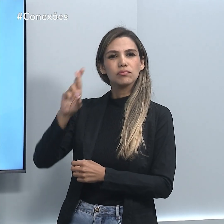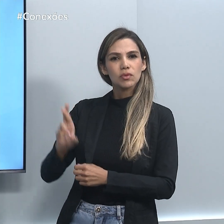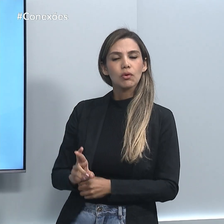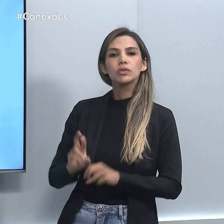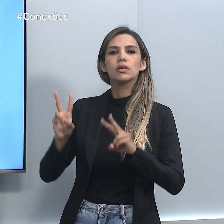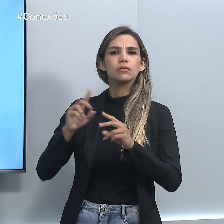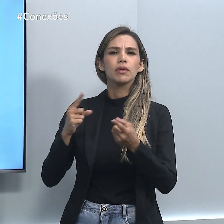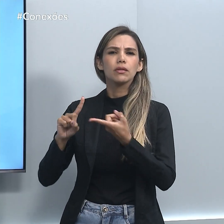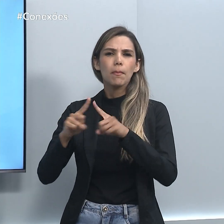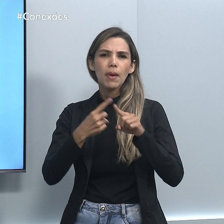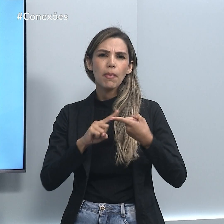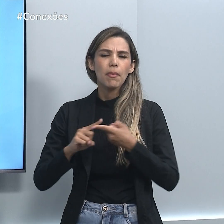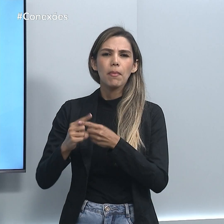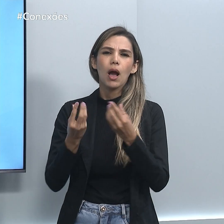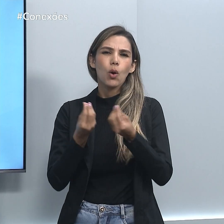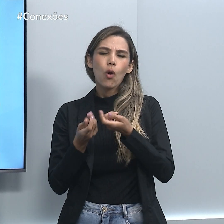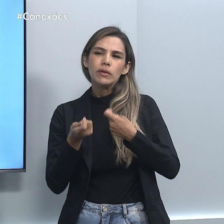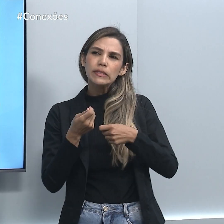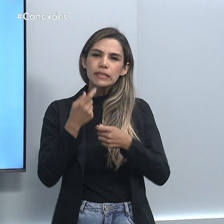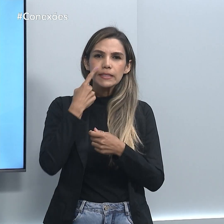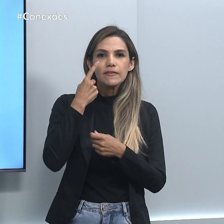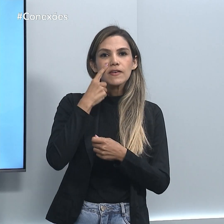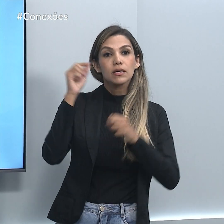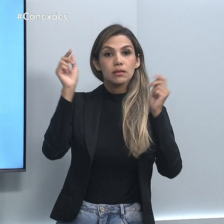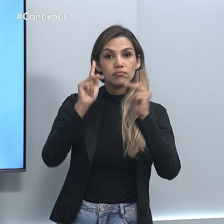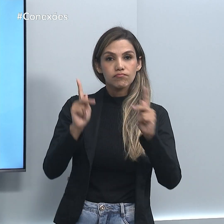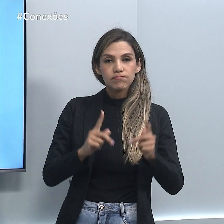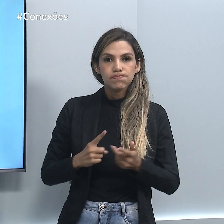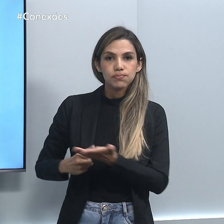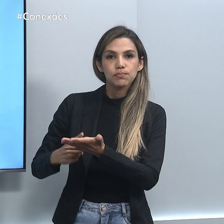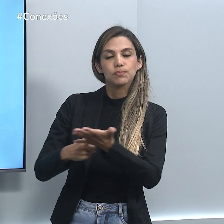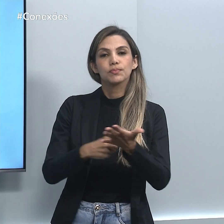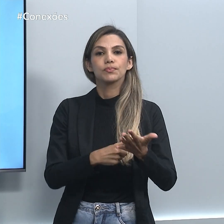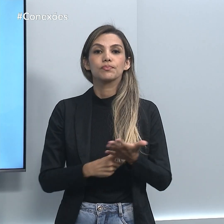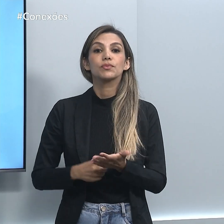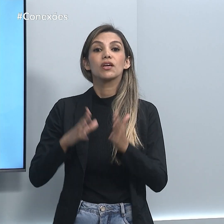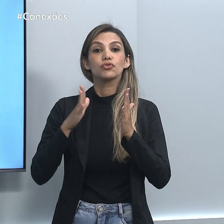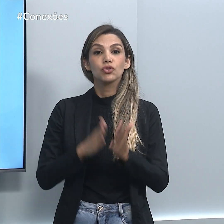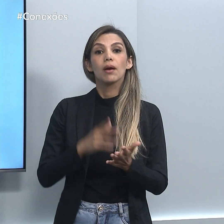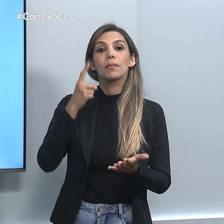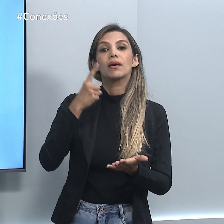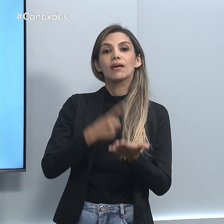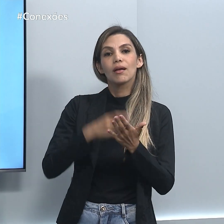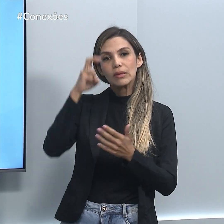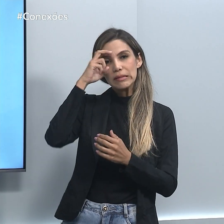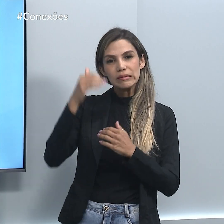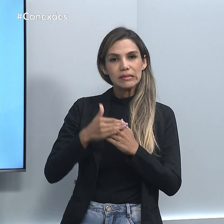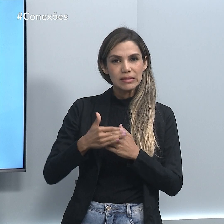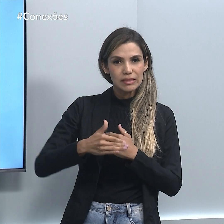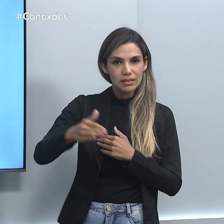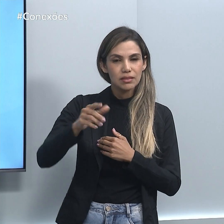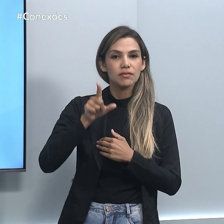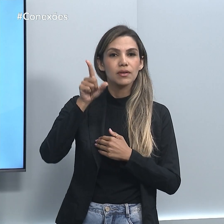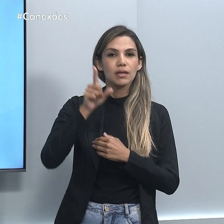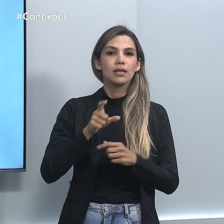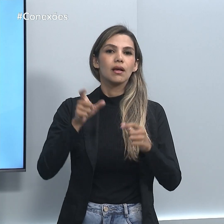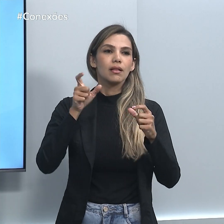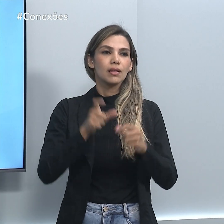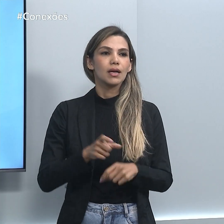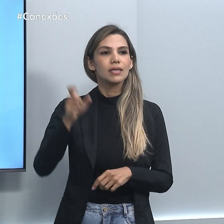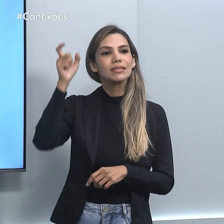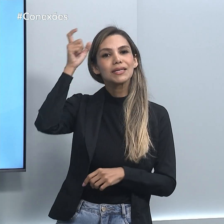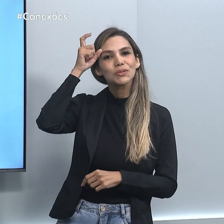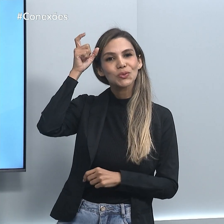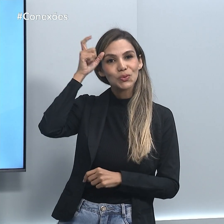sobre negociações de paz. O encontro está marcado para a próxima quinta-feira, em Istambul, na Turquia.